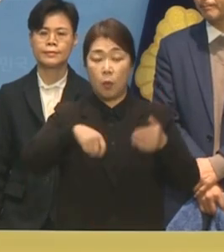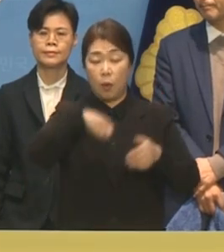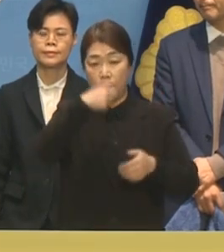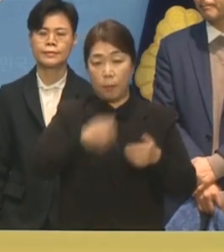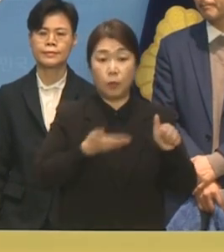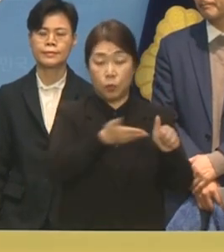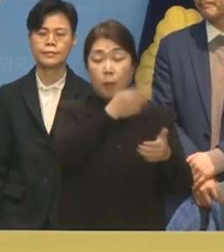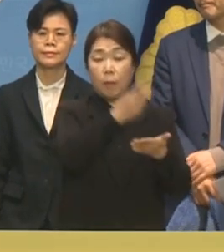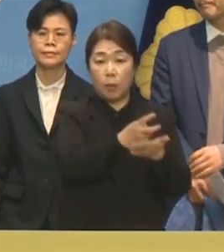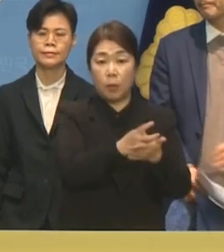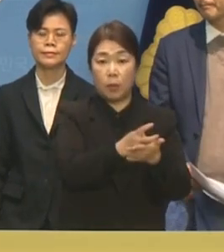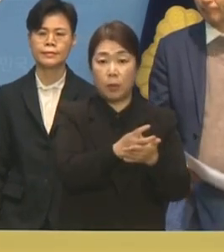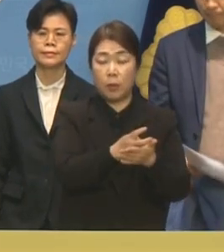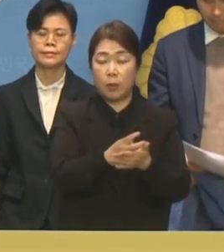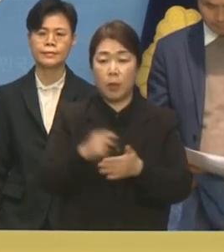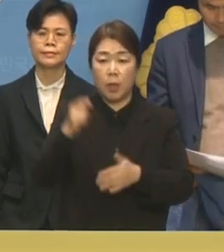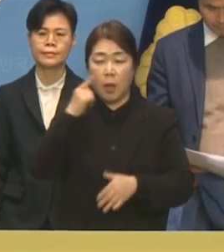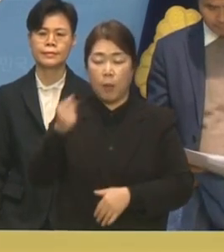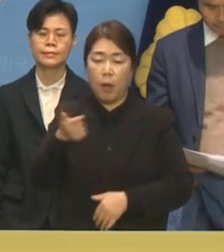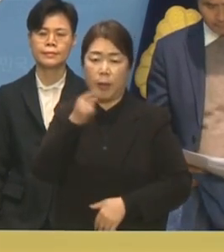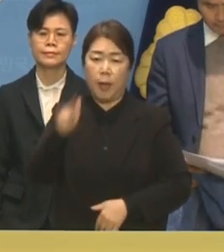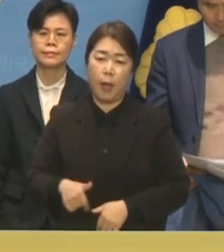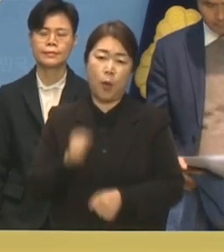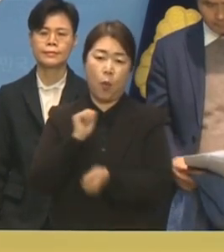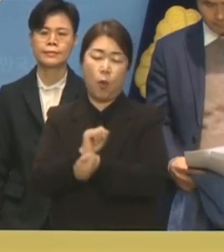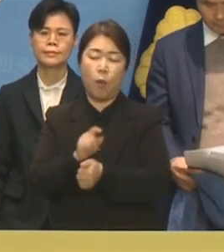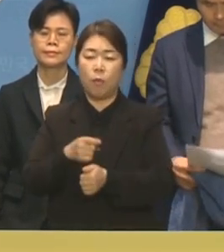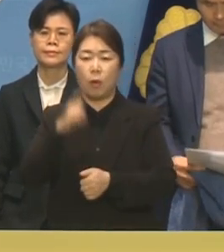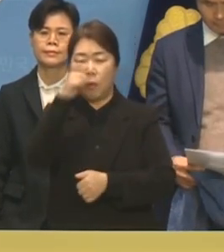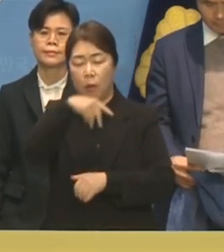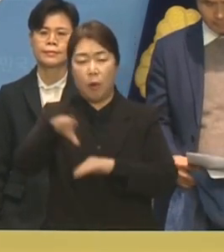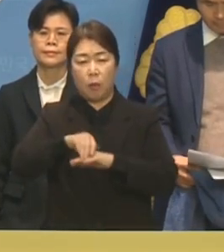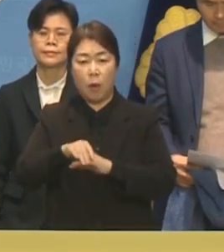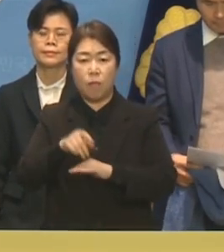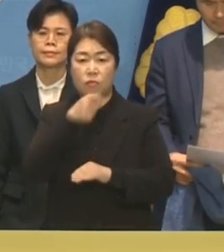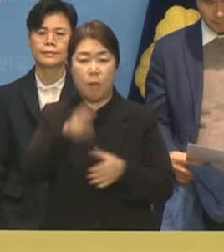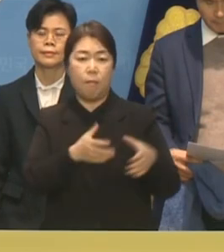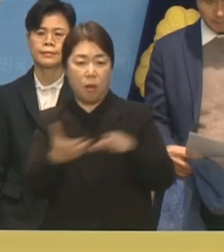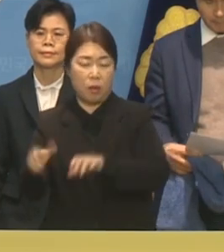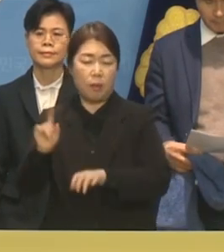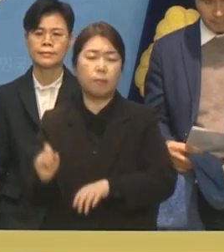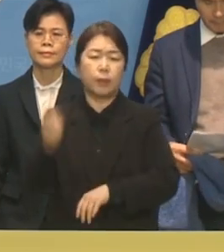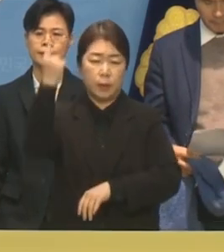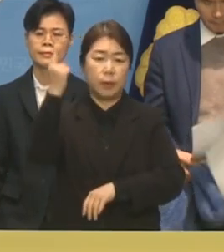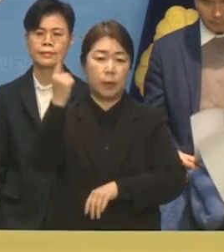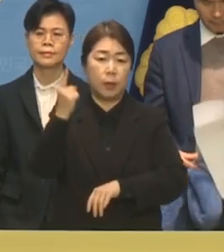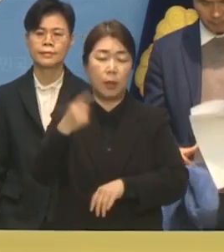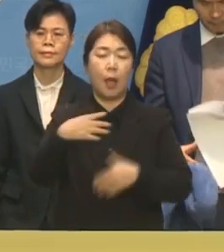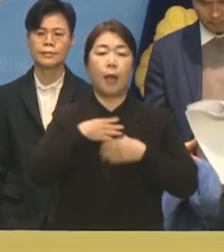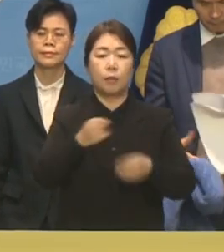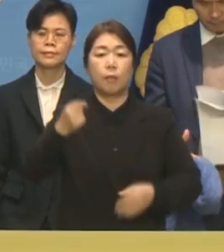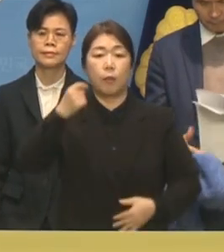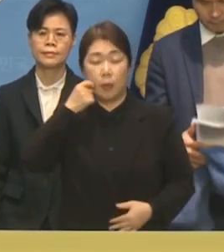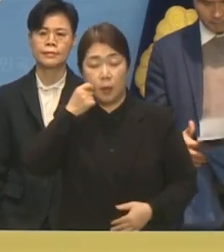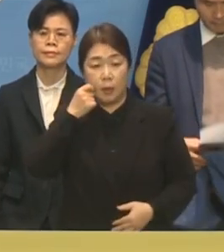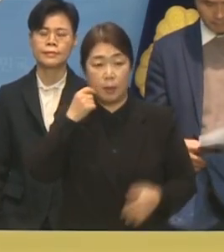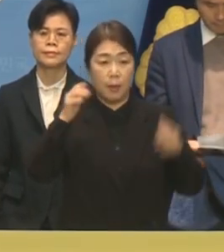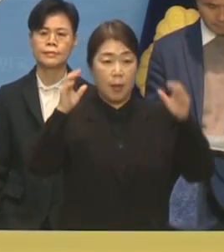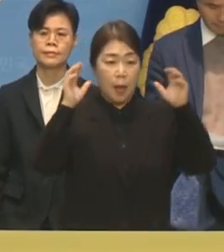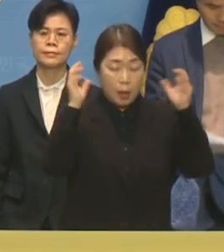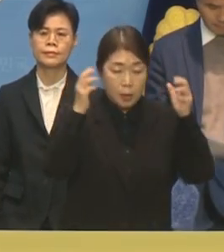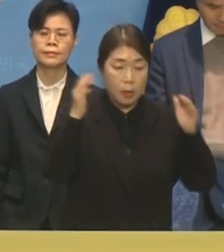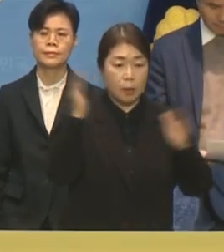학교급식법은 일본 핵오염수 해양 투기로 인한 방사성 물질로부터 아이들의